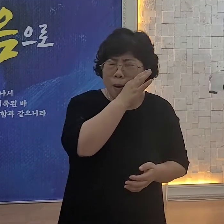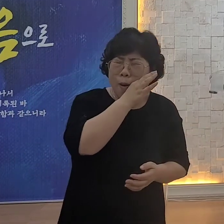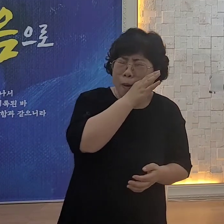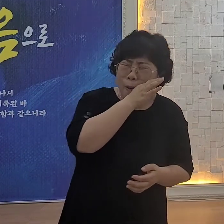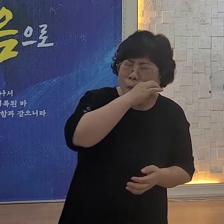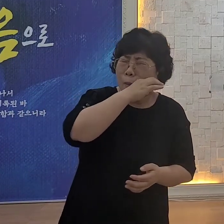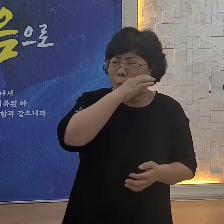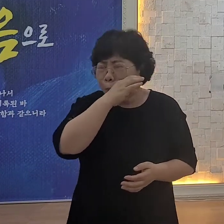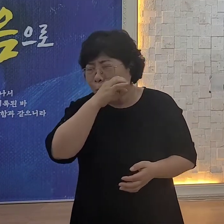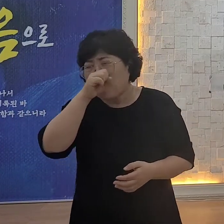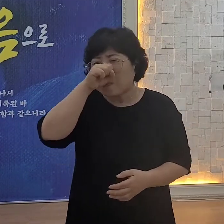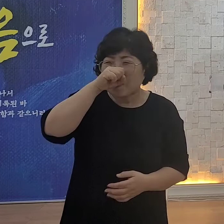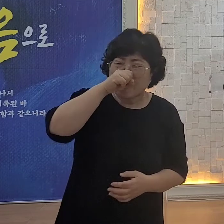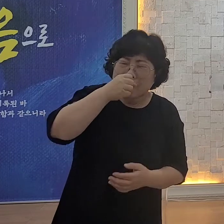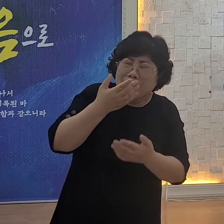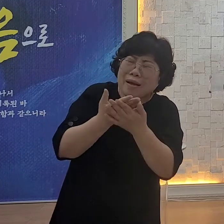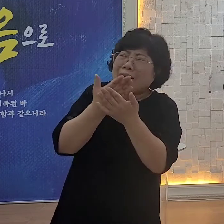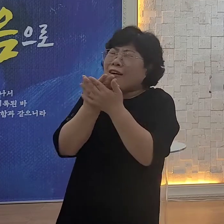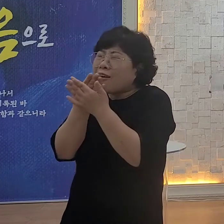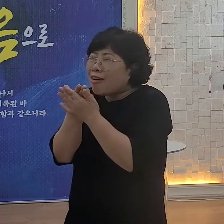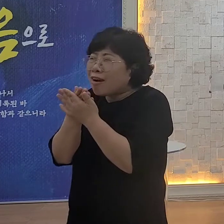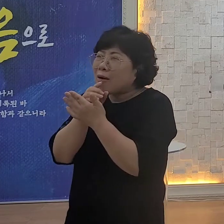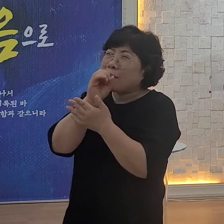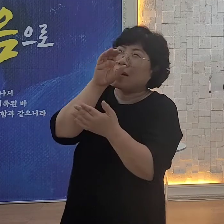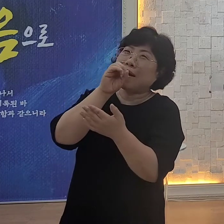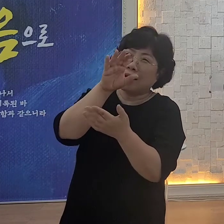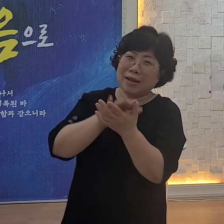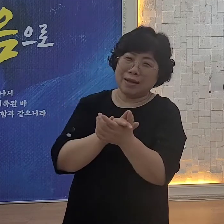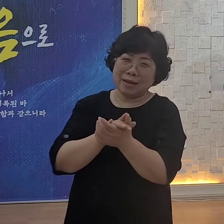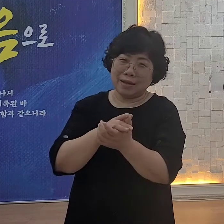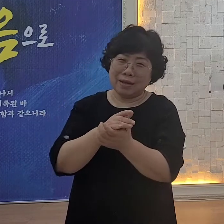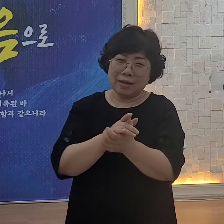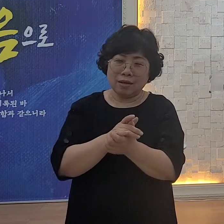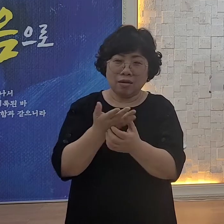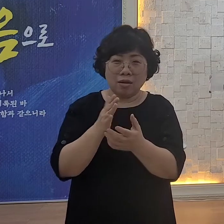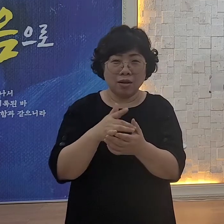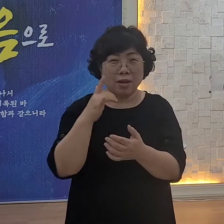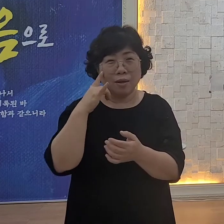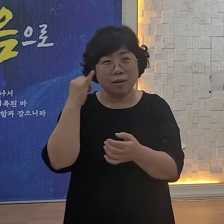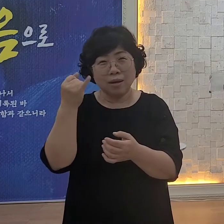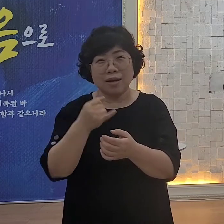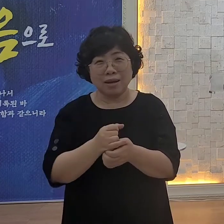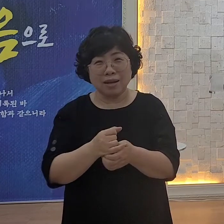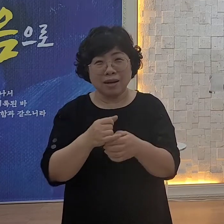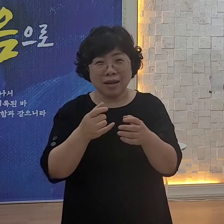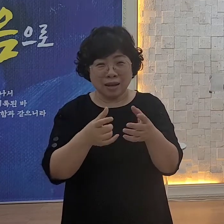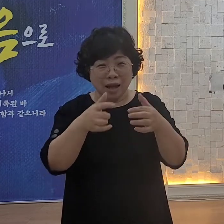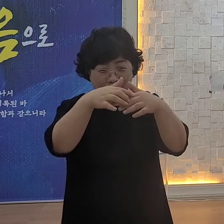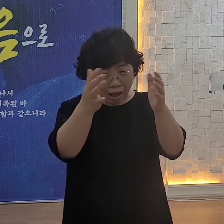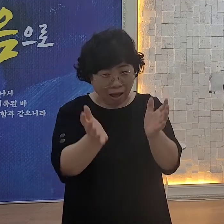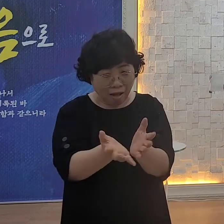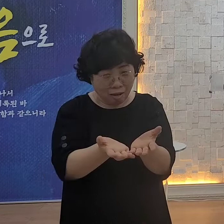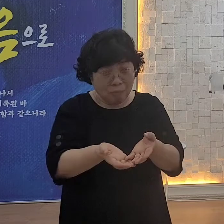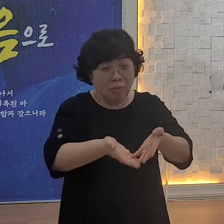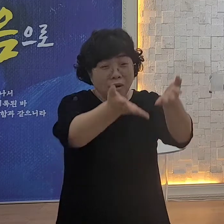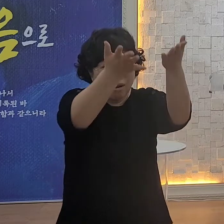그거 달라고 추파추스 한 통 사달라. 근데 부모가 그래 한 통 사고 던져줘도 네 마음대로 먹으라.